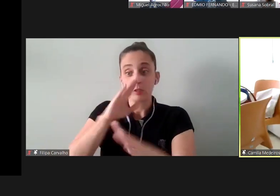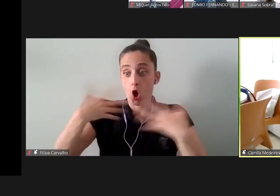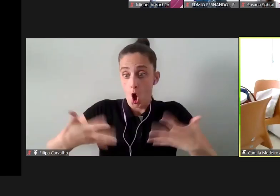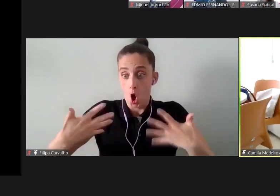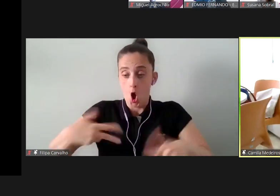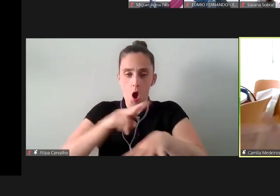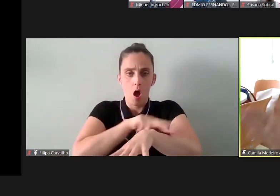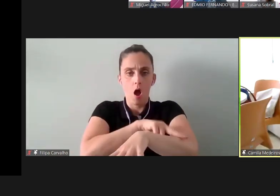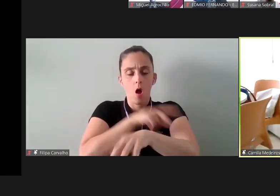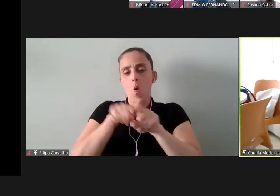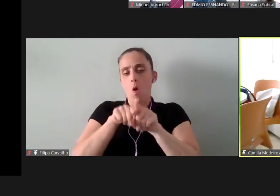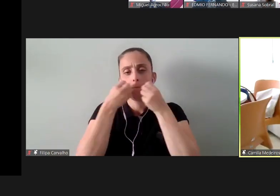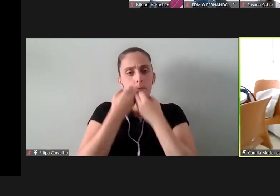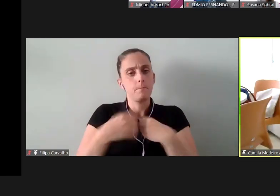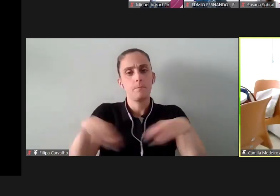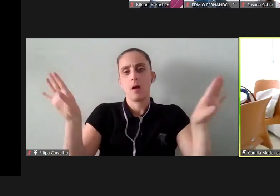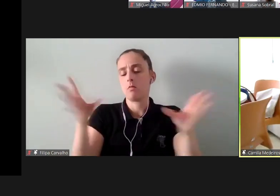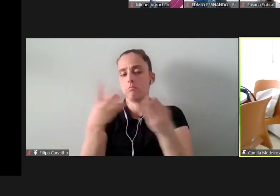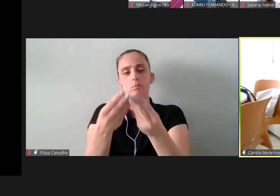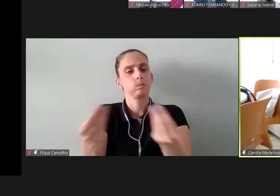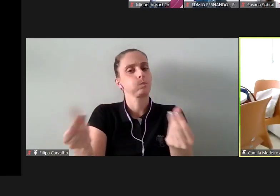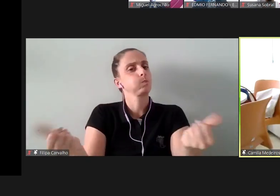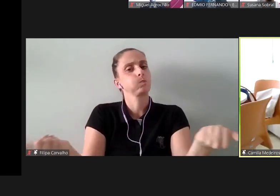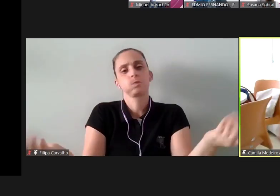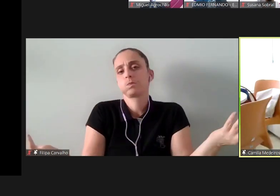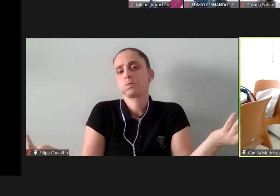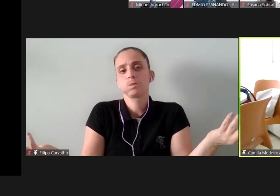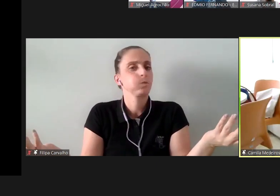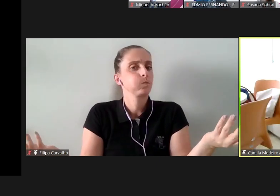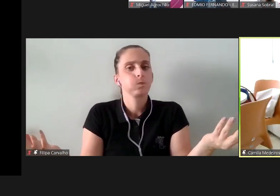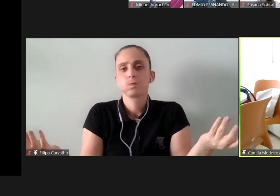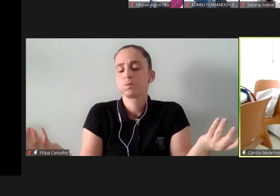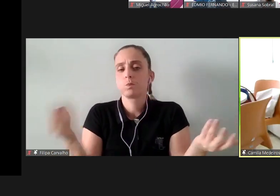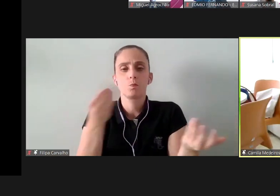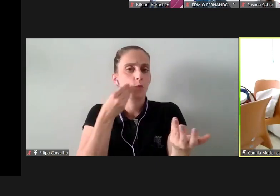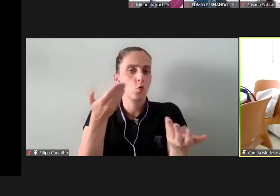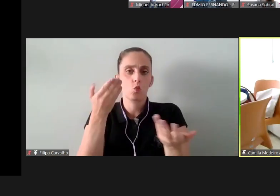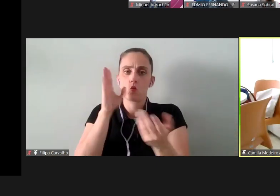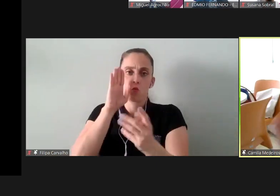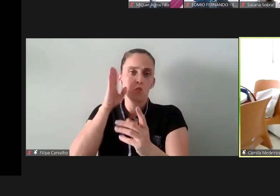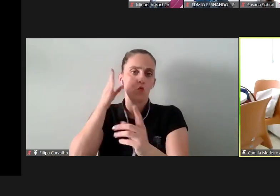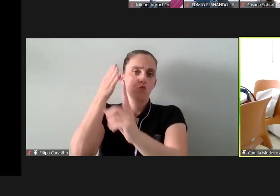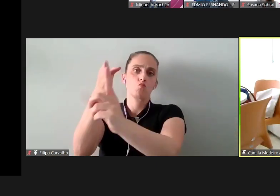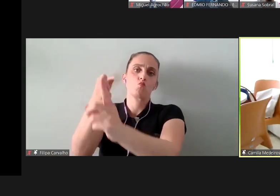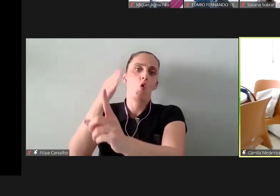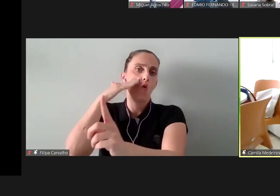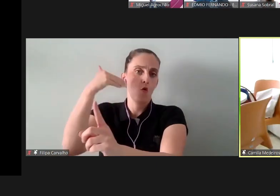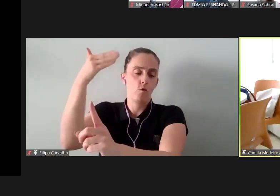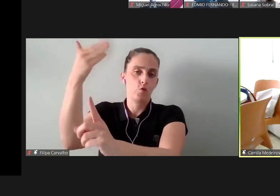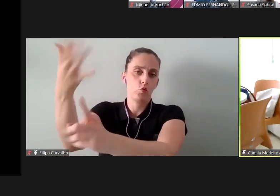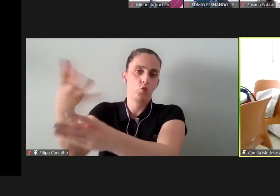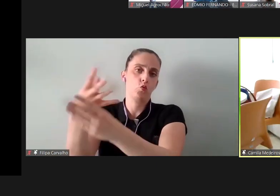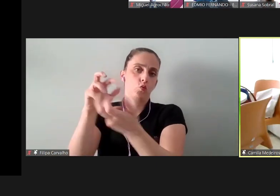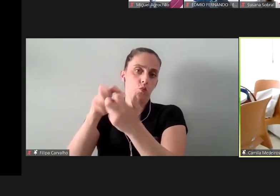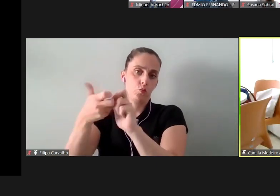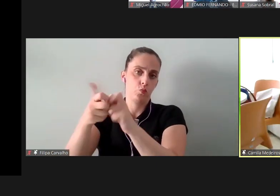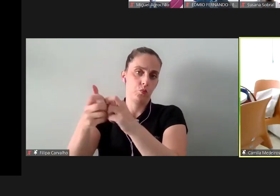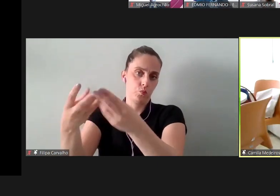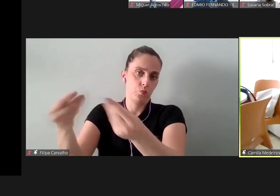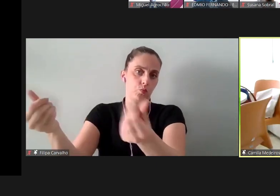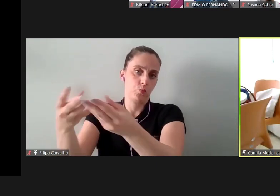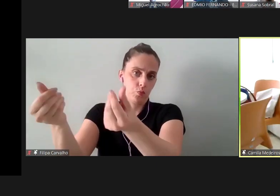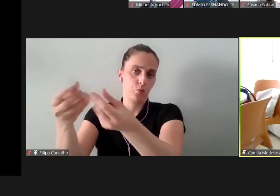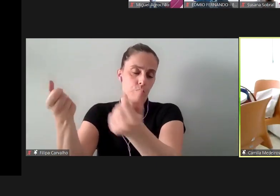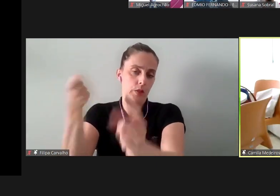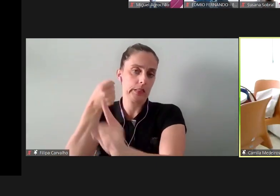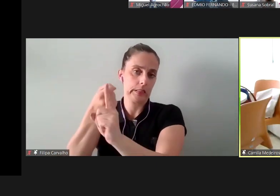bonde da história e a gente não vai dar conta de enfrentar de forma mais efetiva os desafios